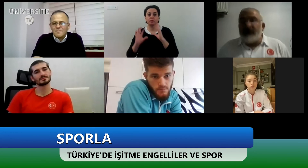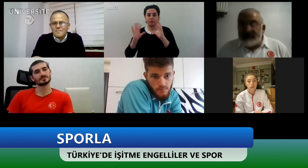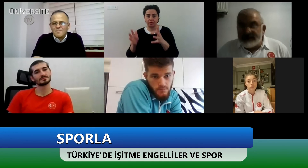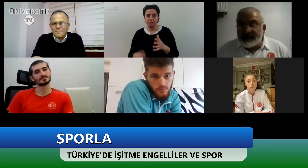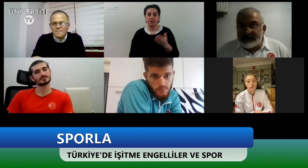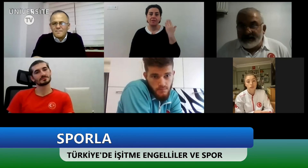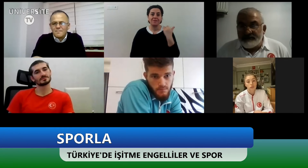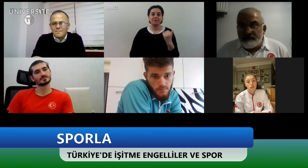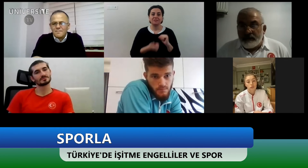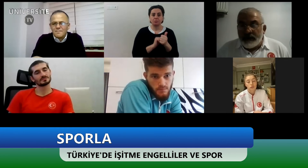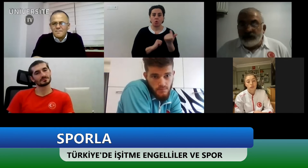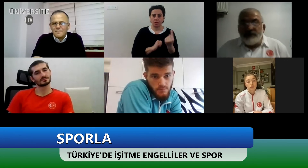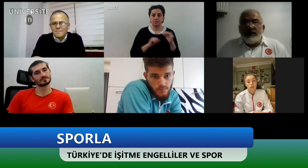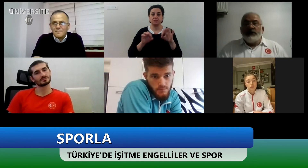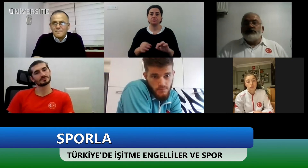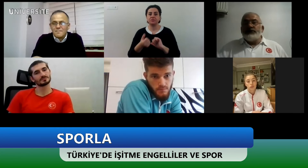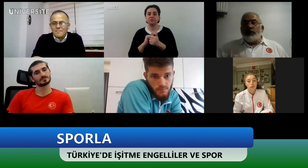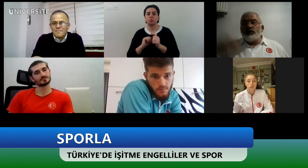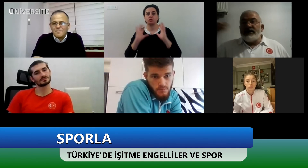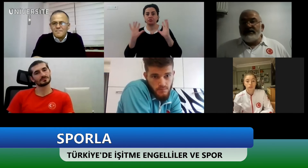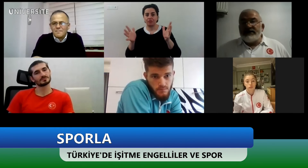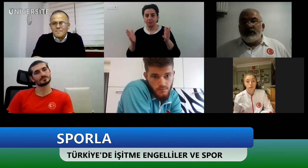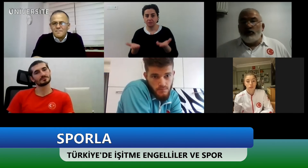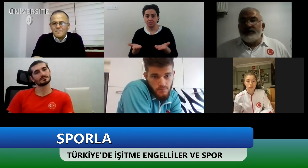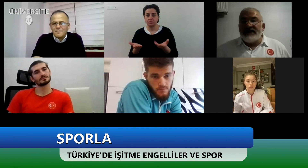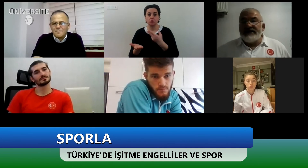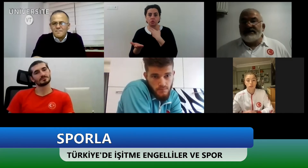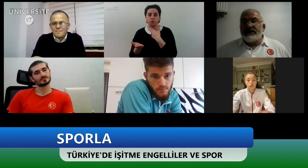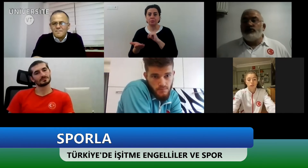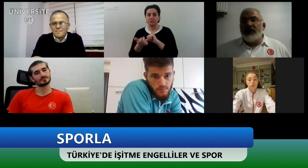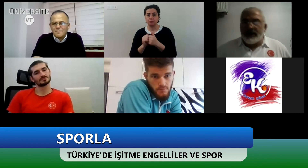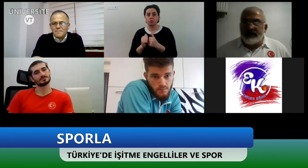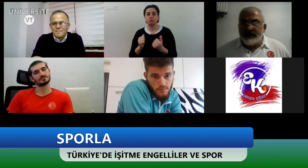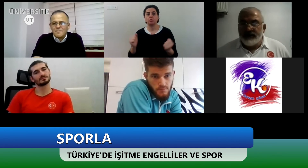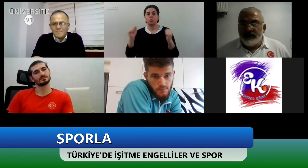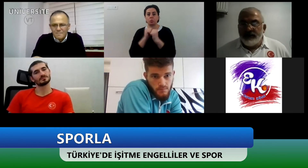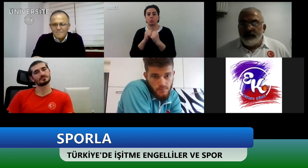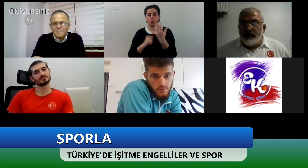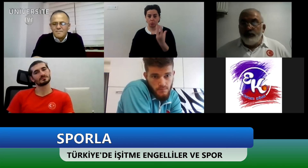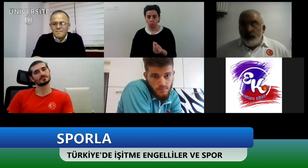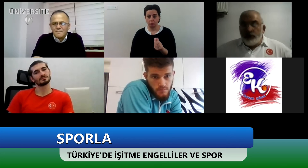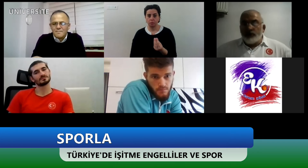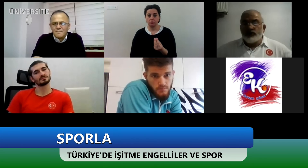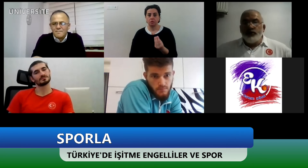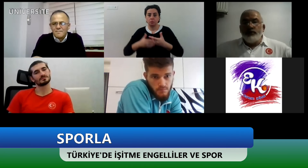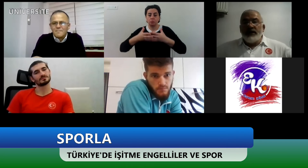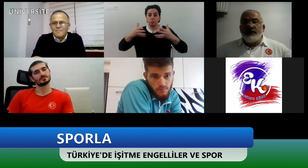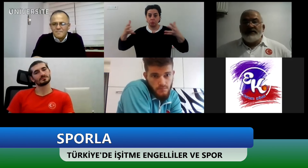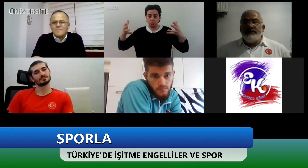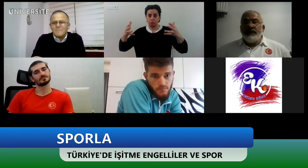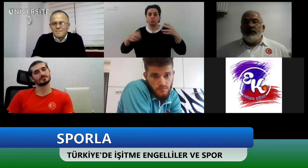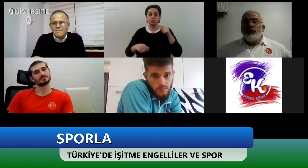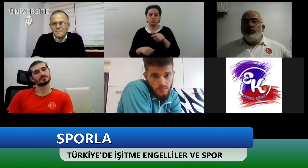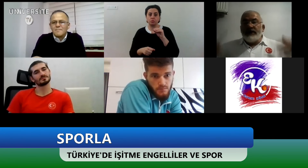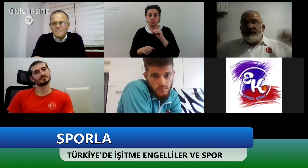Sporcu sayısı da azdı. Şimdi sporcu sayısı da kulüp sayısı da 3'e katladı. Büyüyoruz. Büyümek